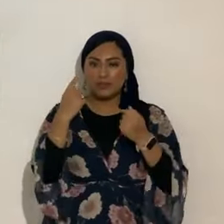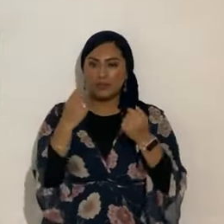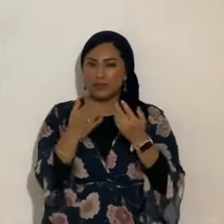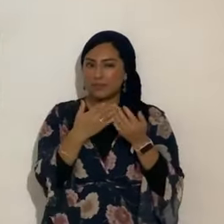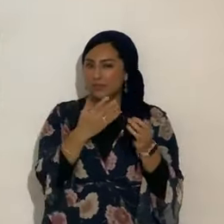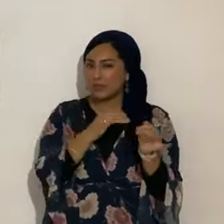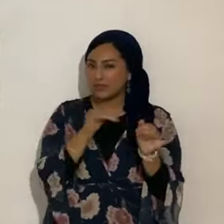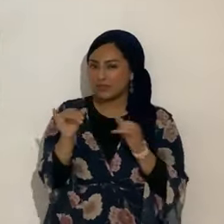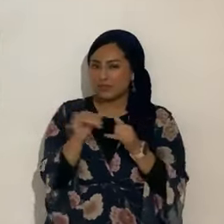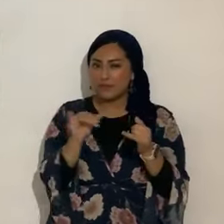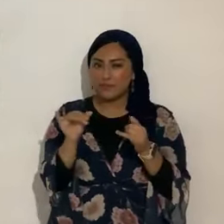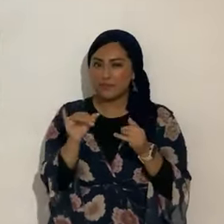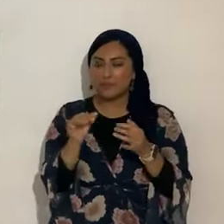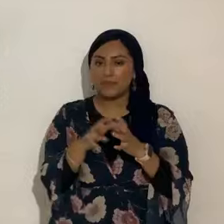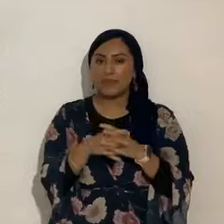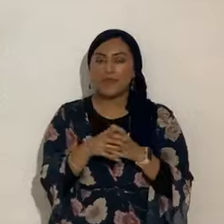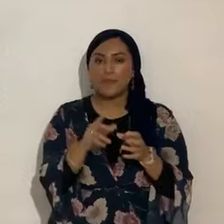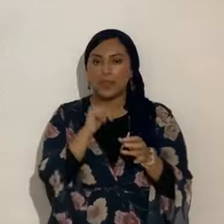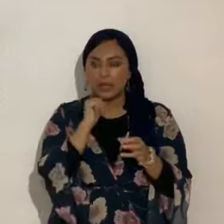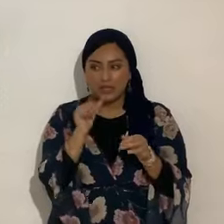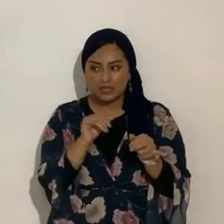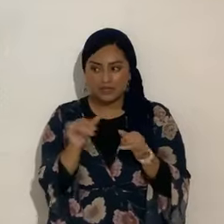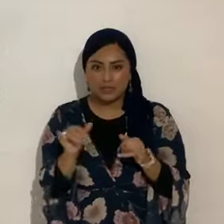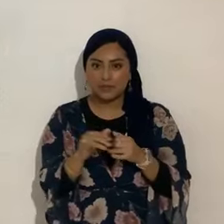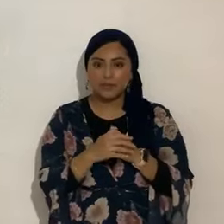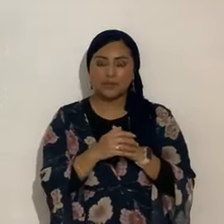parecido, pero no es lo mismo.